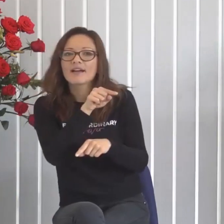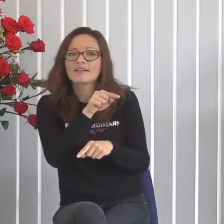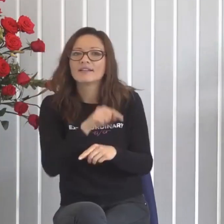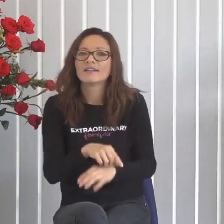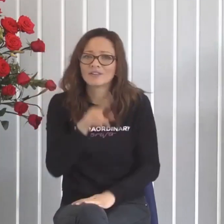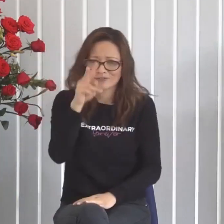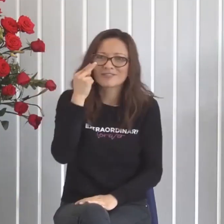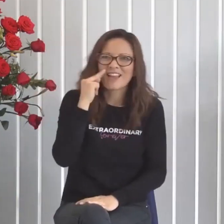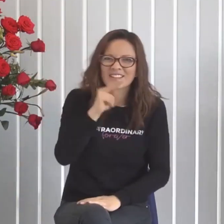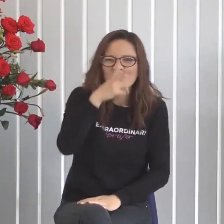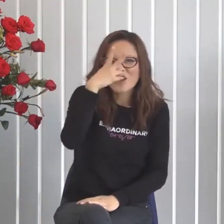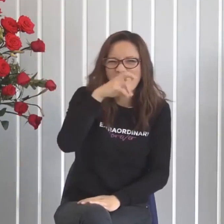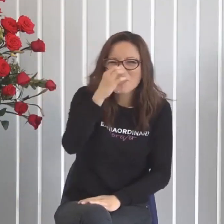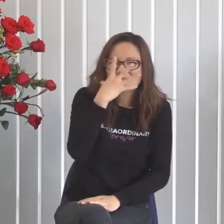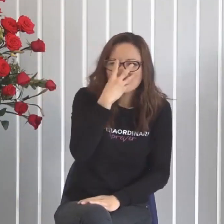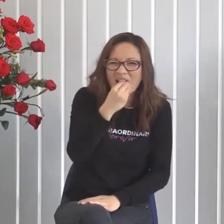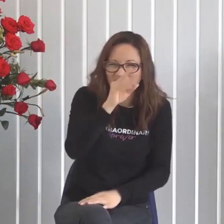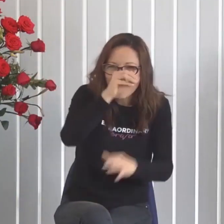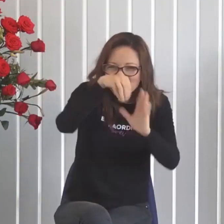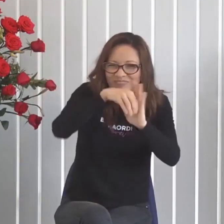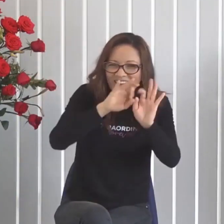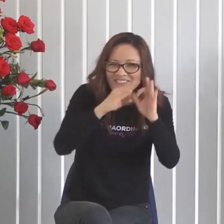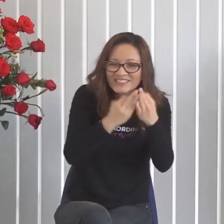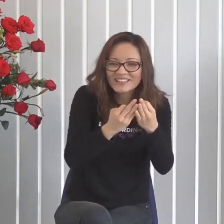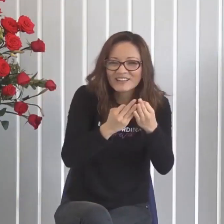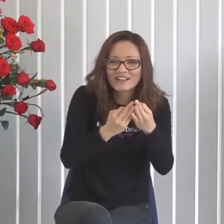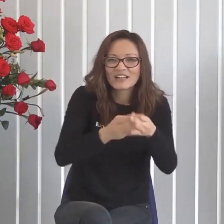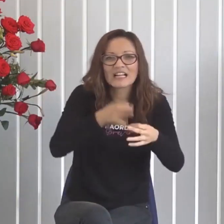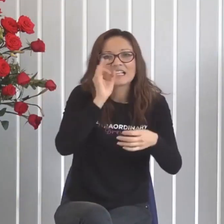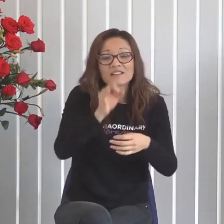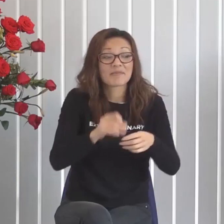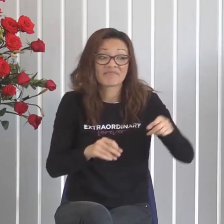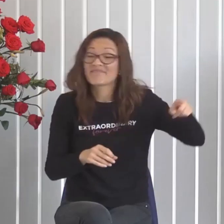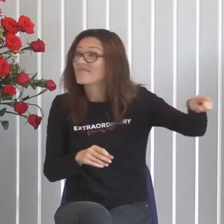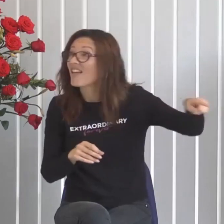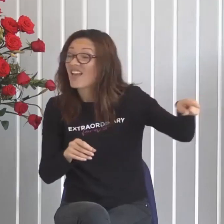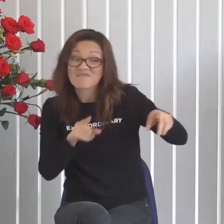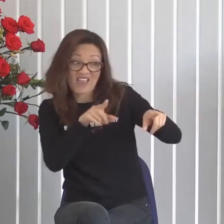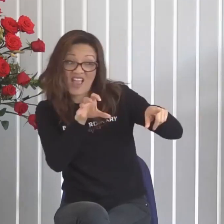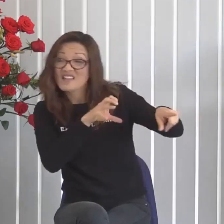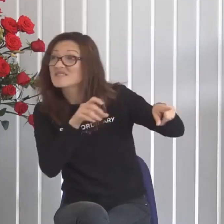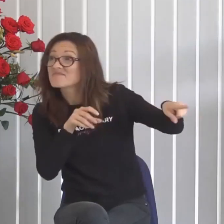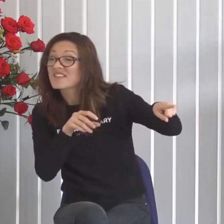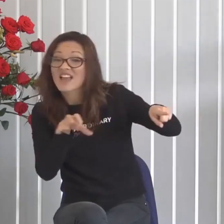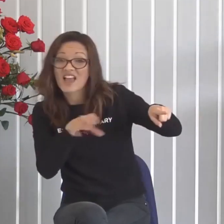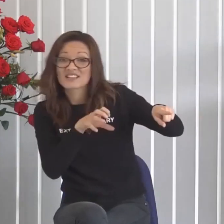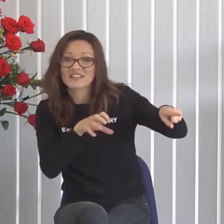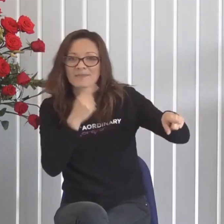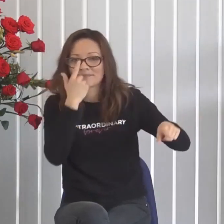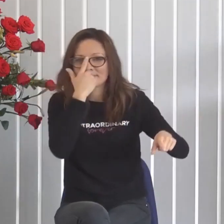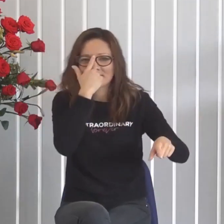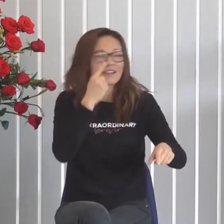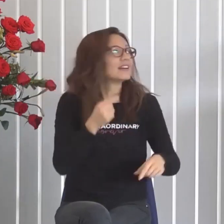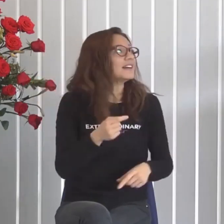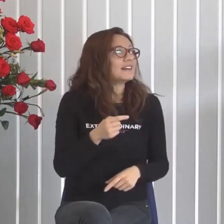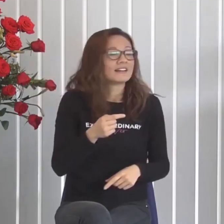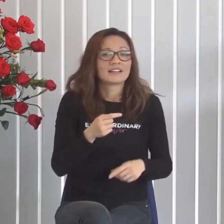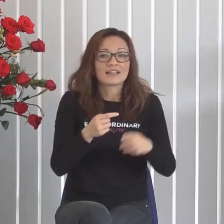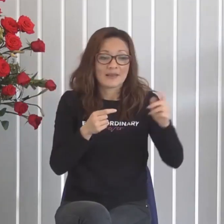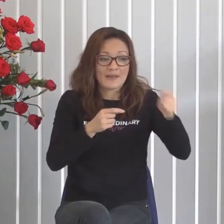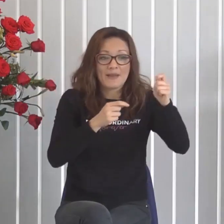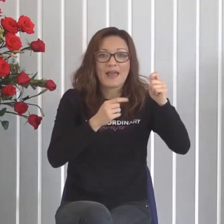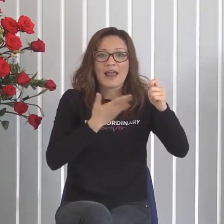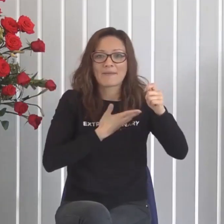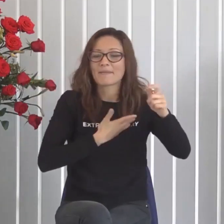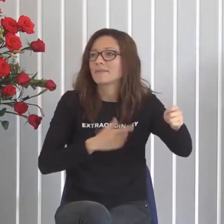¿Usted ha visto esos hijos malvados? Que se la pasan acusando a los hermanos y le traen la varita